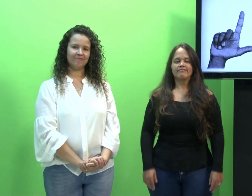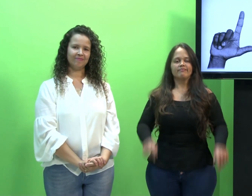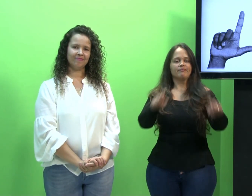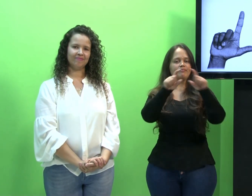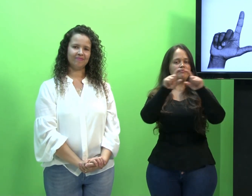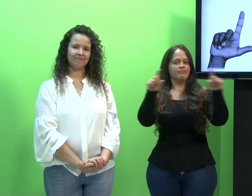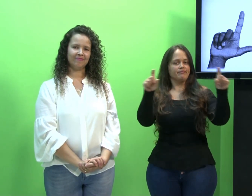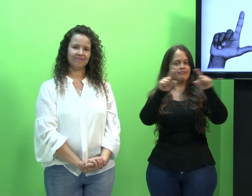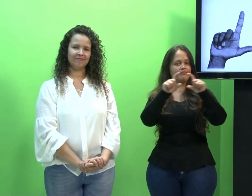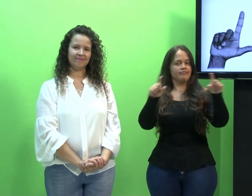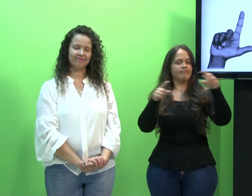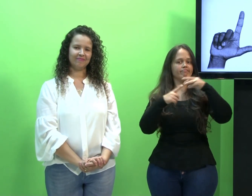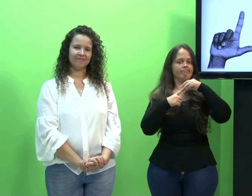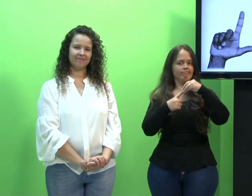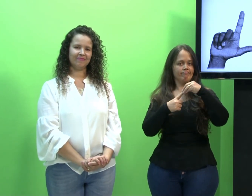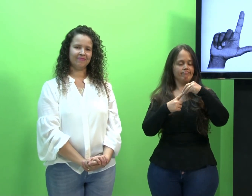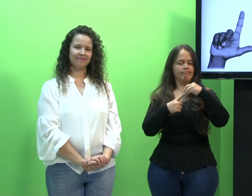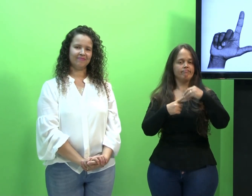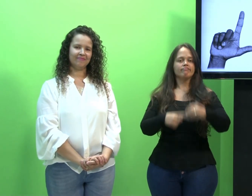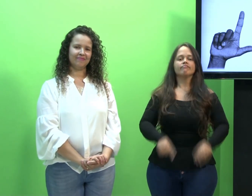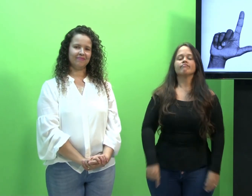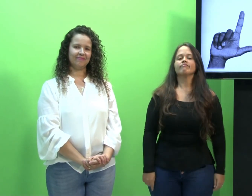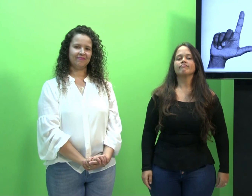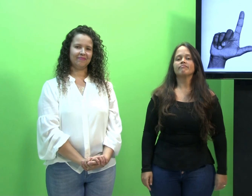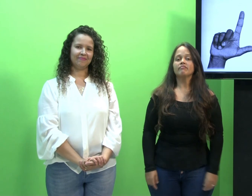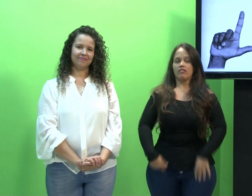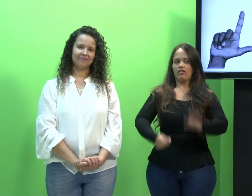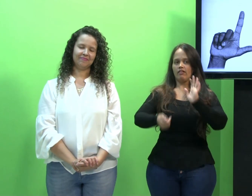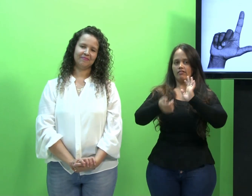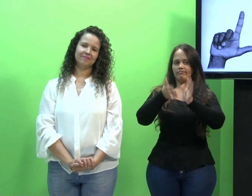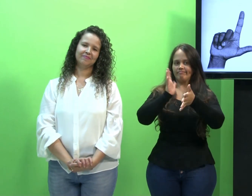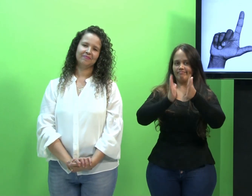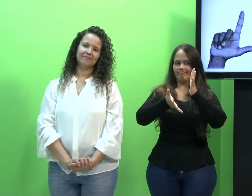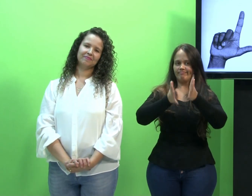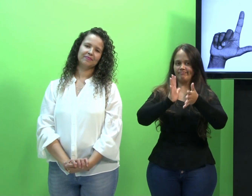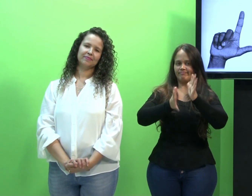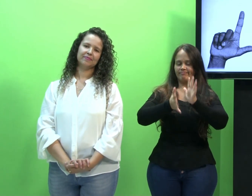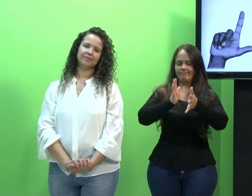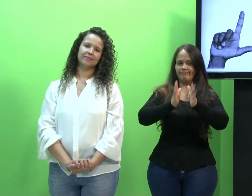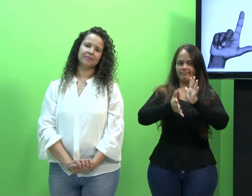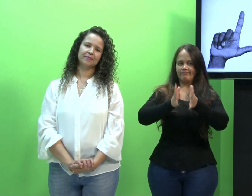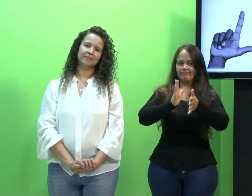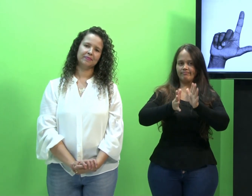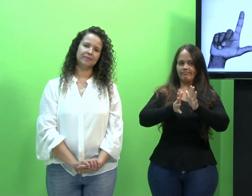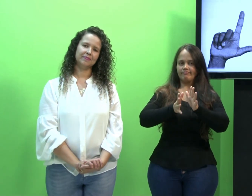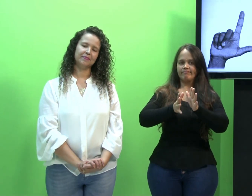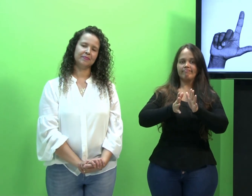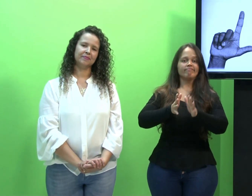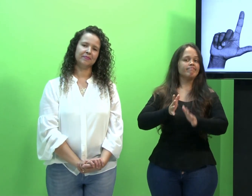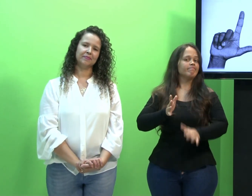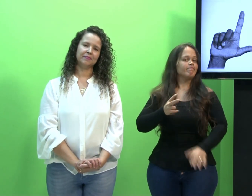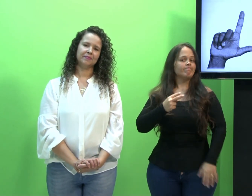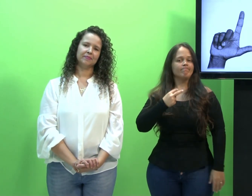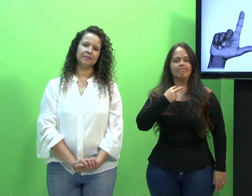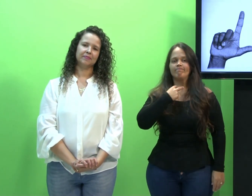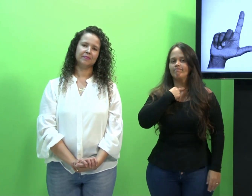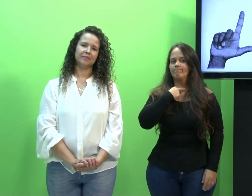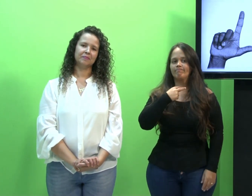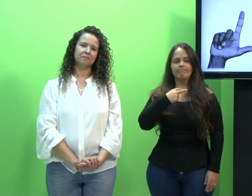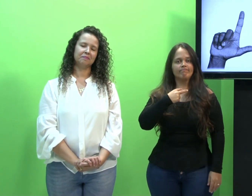Parágrafo único. A língua brasileira de sinais, Libras, não poderá substituir